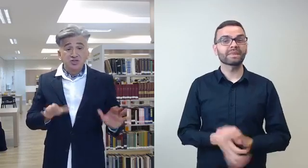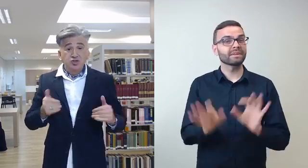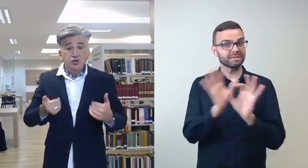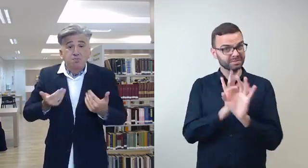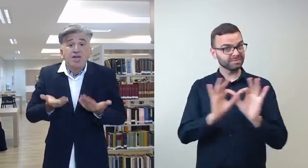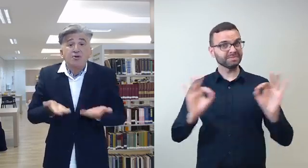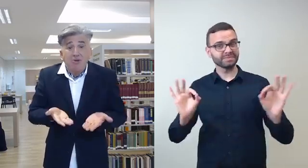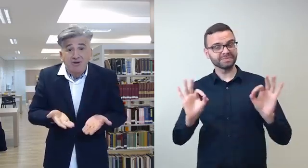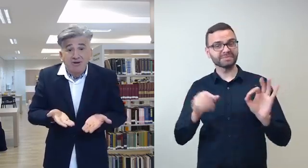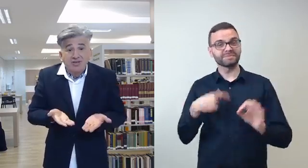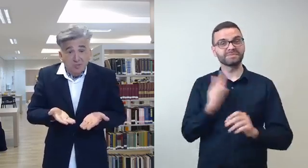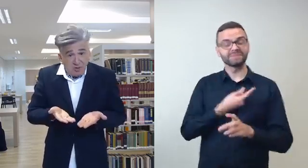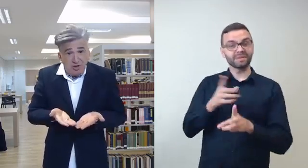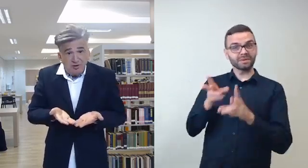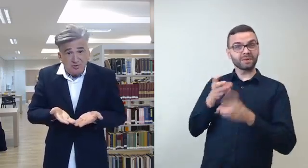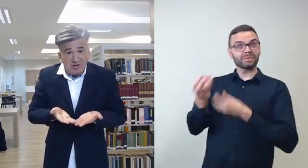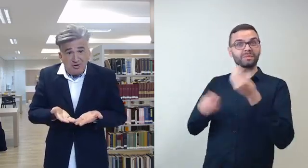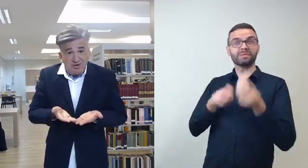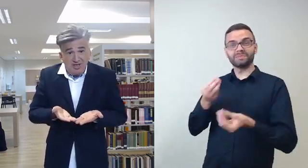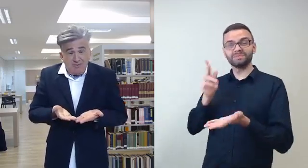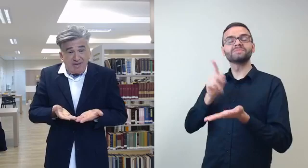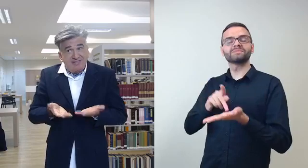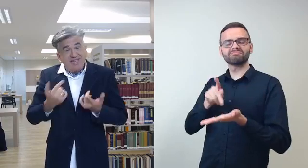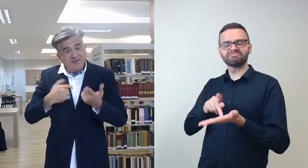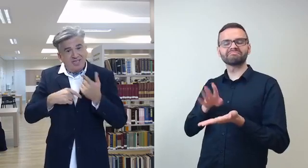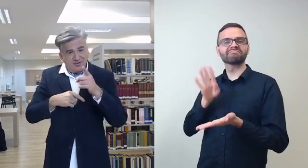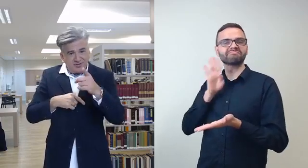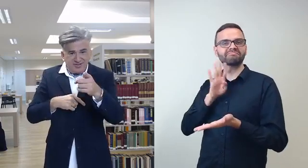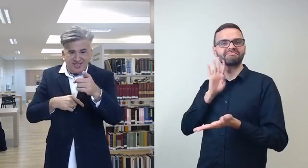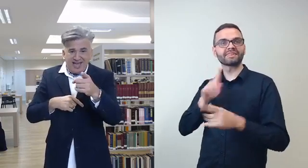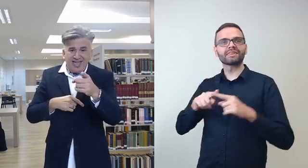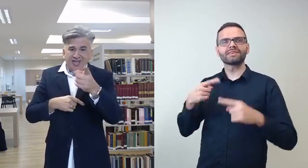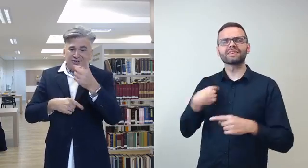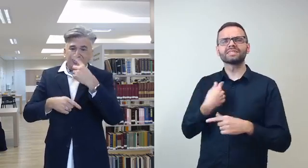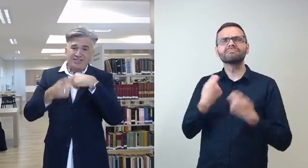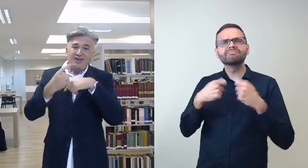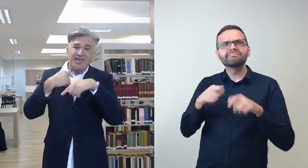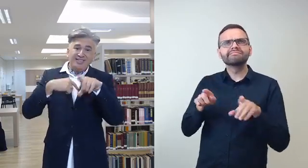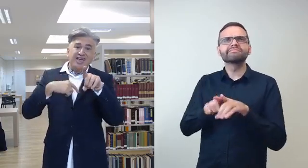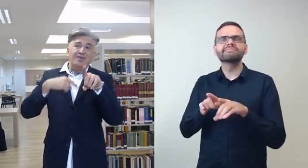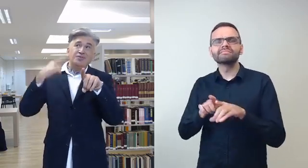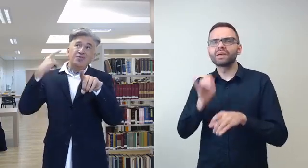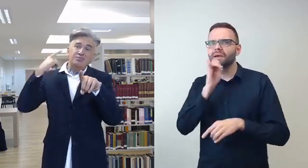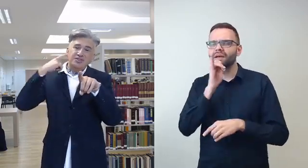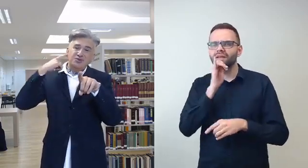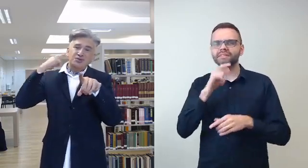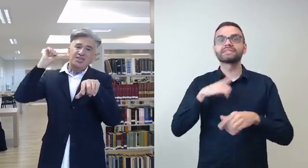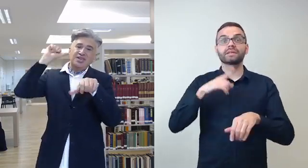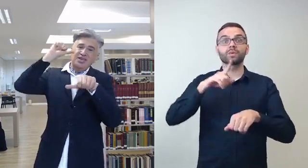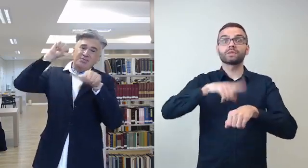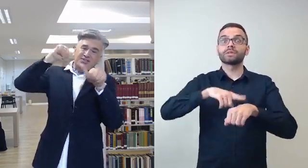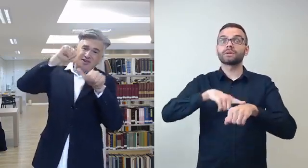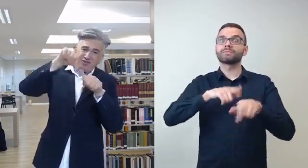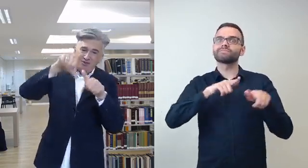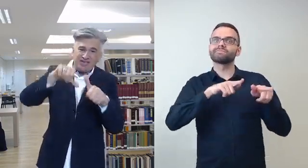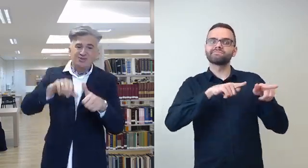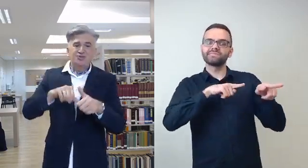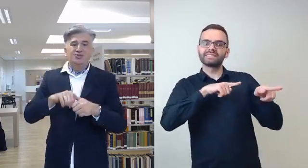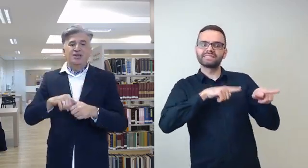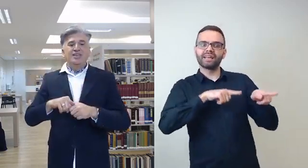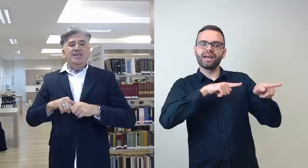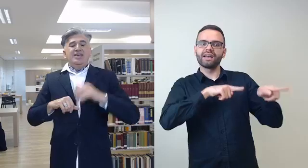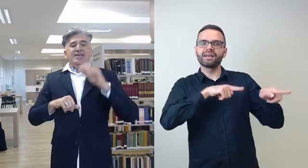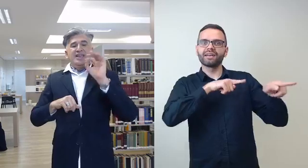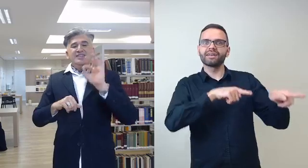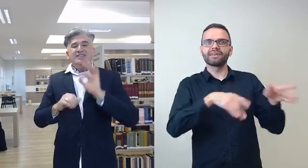Simples. Superou. Superou ou não superou? Mas daí o que eu tive que dar? Eu tive que dar o lag time, o tempo de escuta, para transformar a